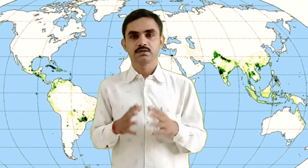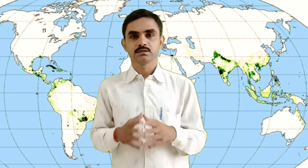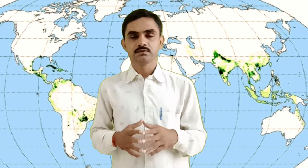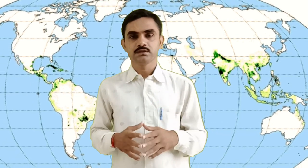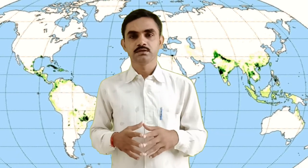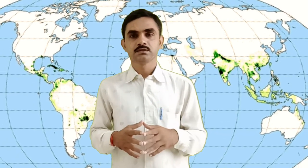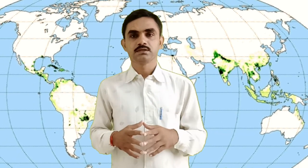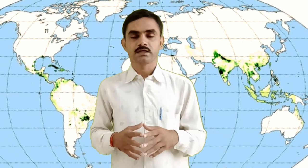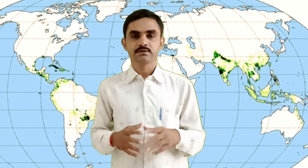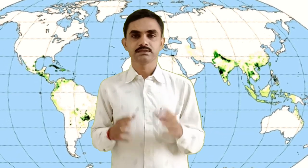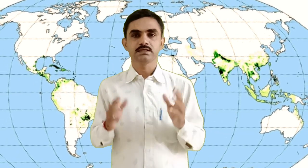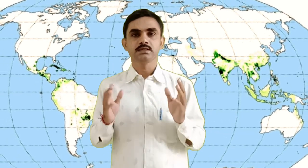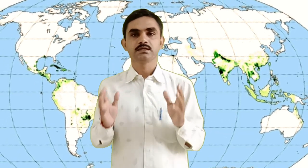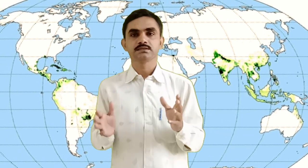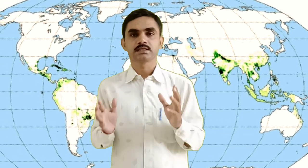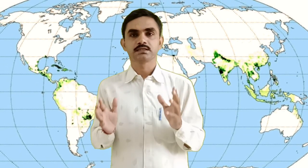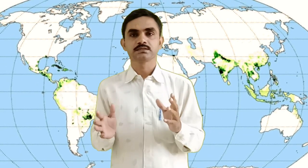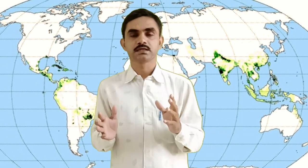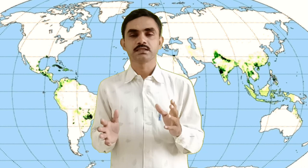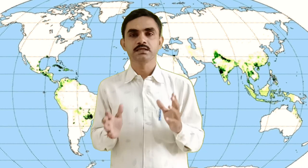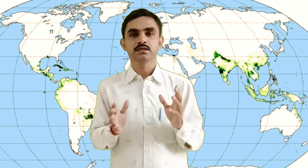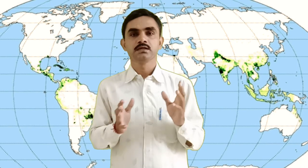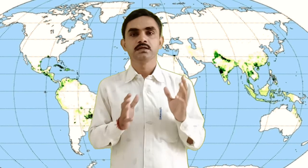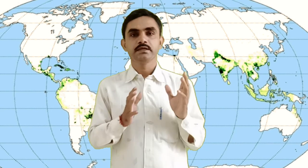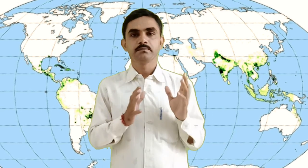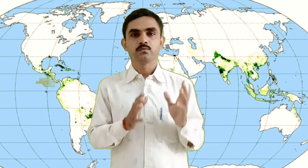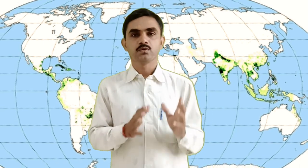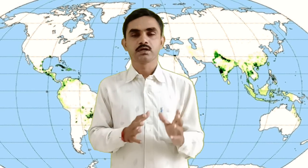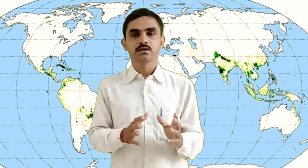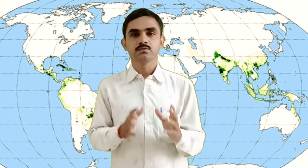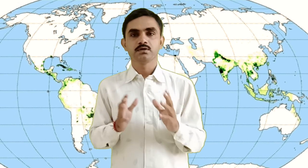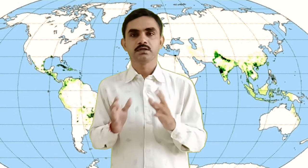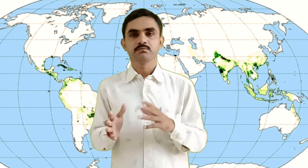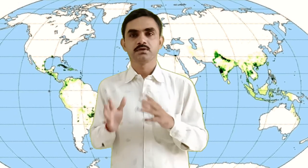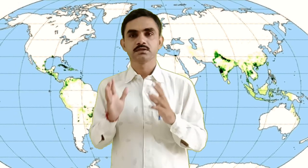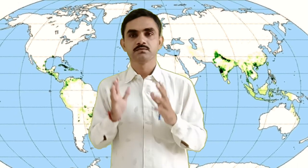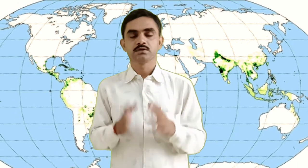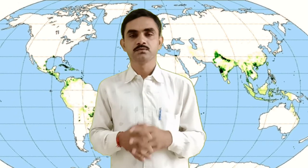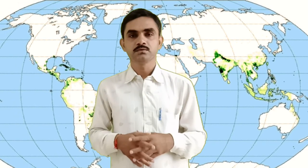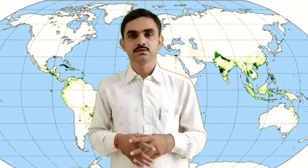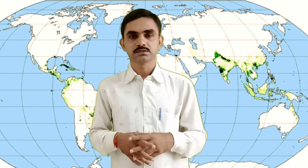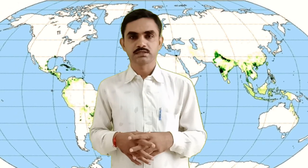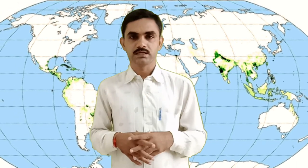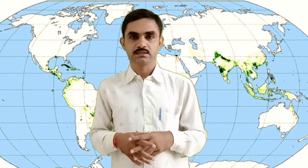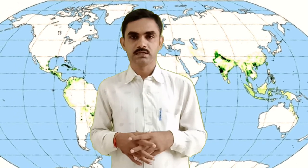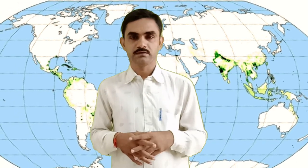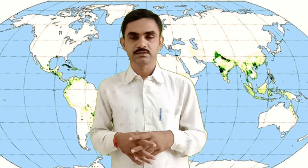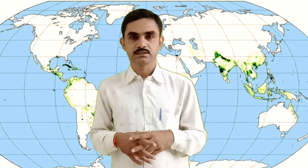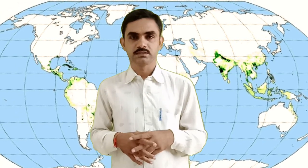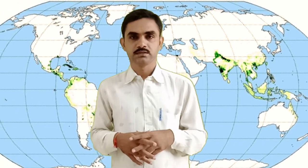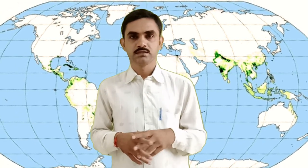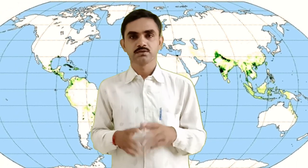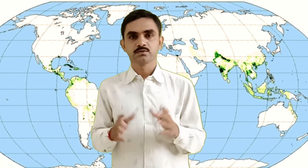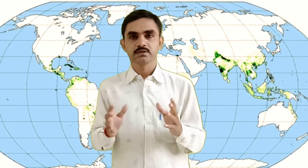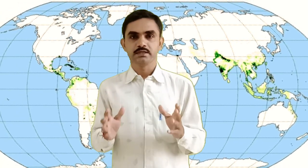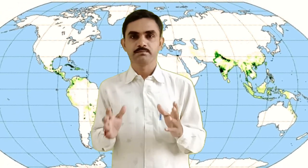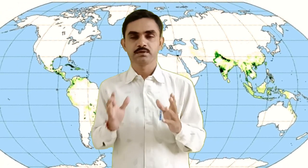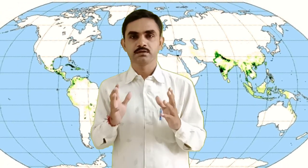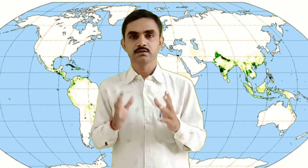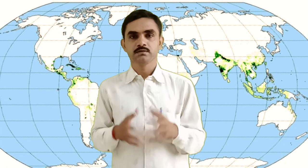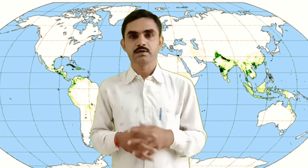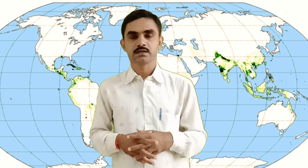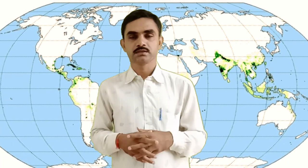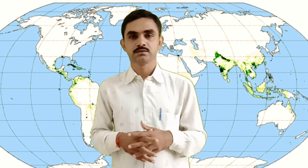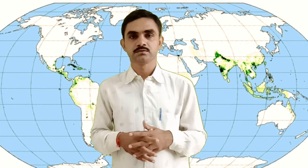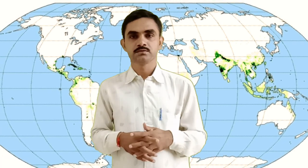ભારત મહત્વ ધરાવે છે, અને સાથે સાથે એ મોકાનું અને મહત્વનું સ્થાન ધરાવે છે, તો